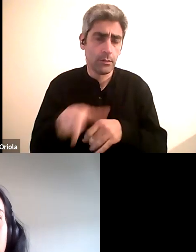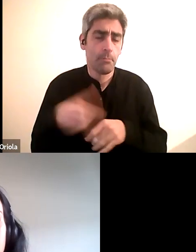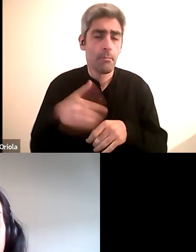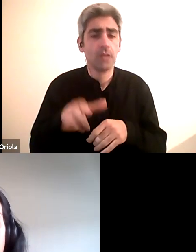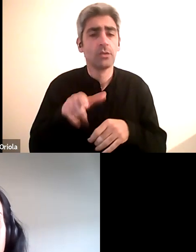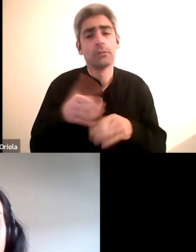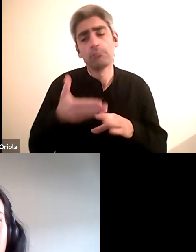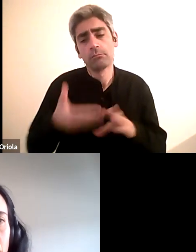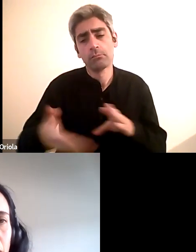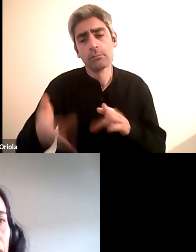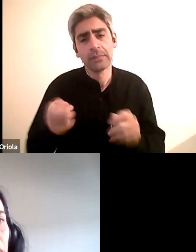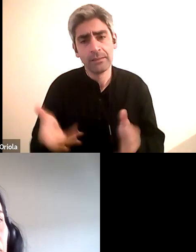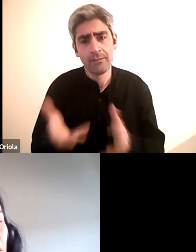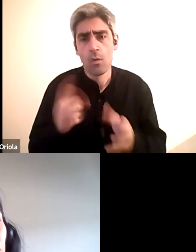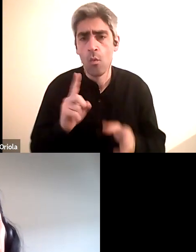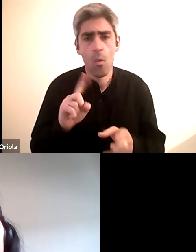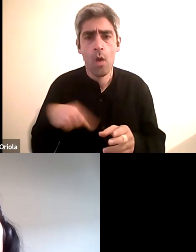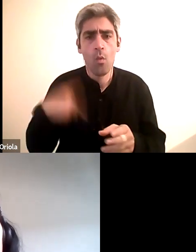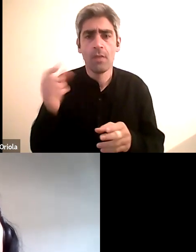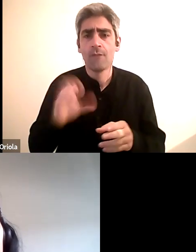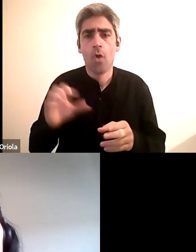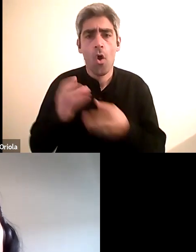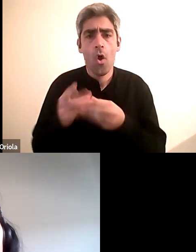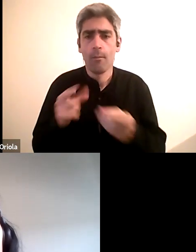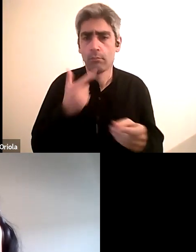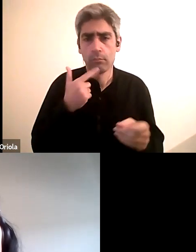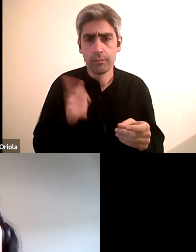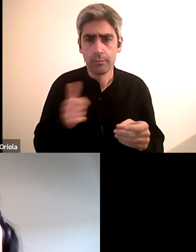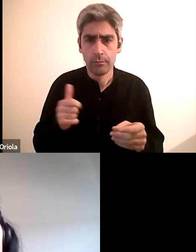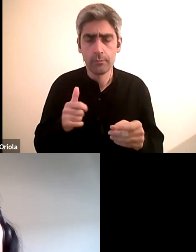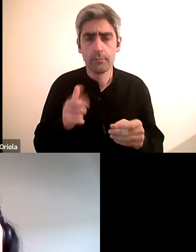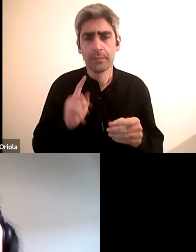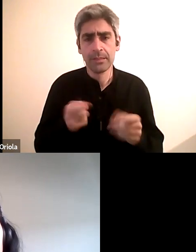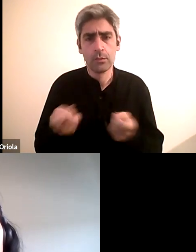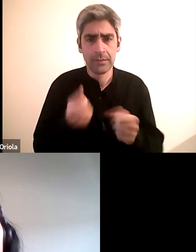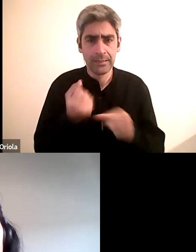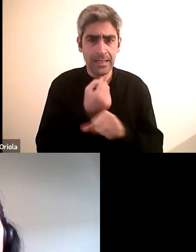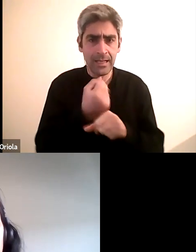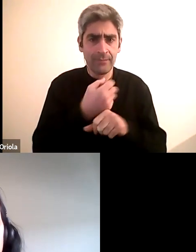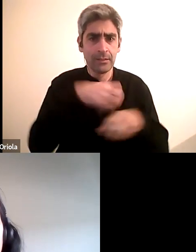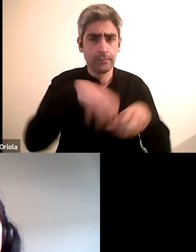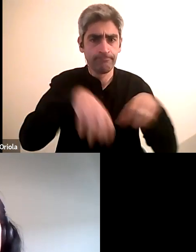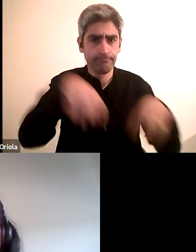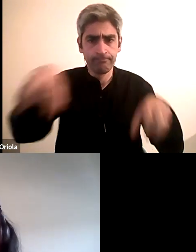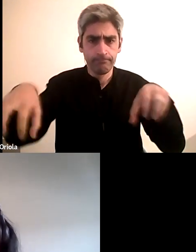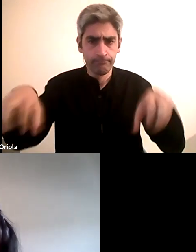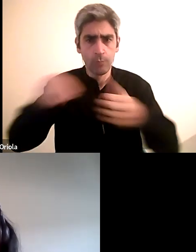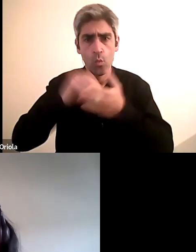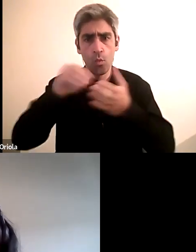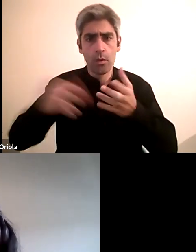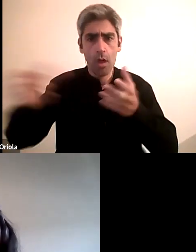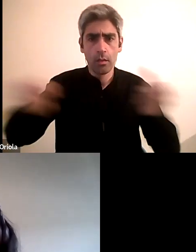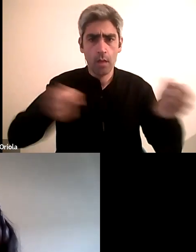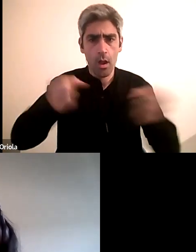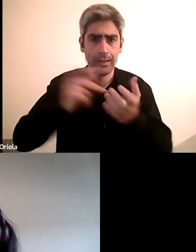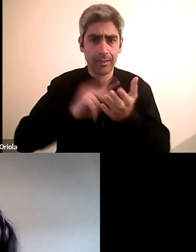têm que incentivar porque não há outra maneira senão organizar serviços, contratar técnicos,